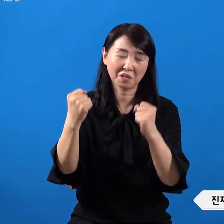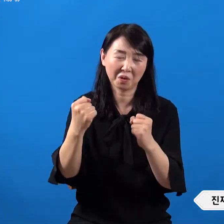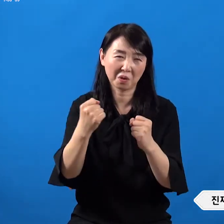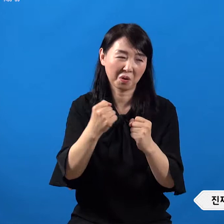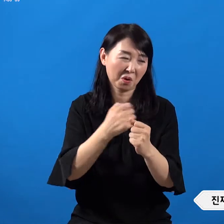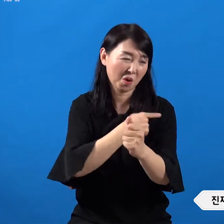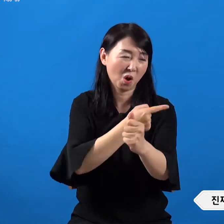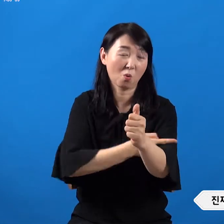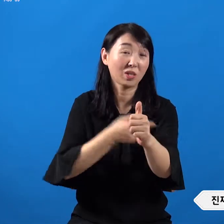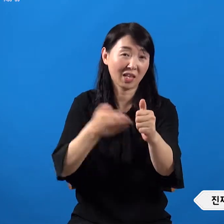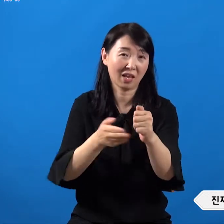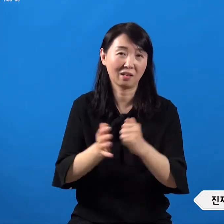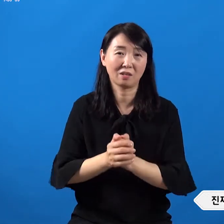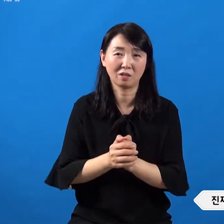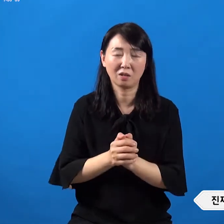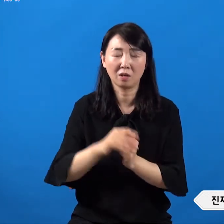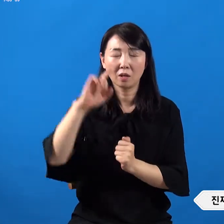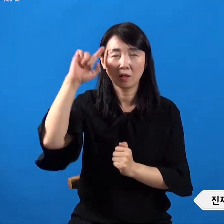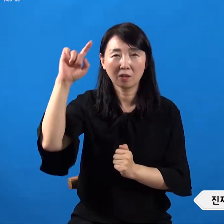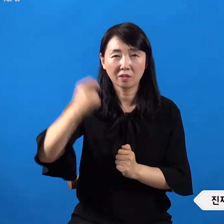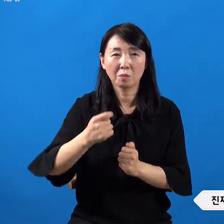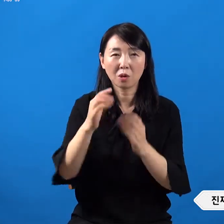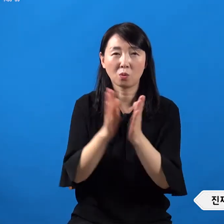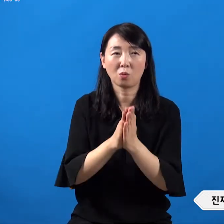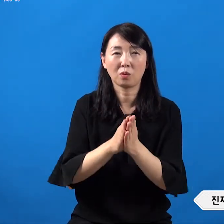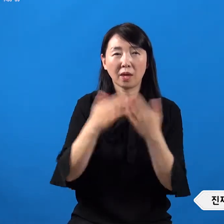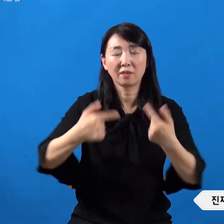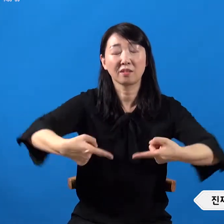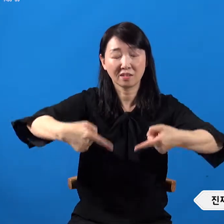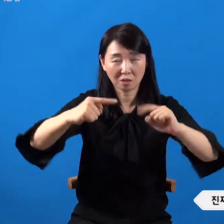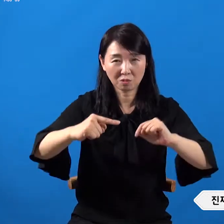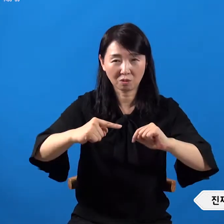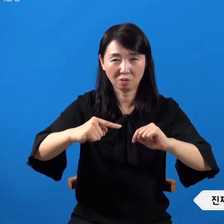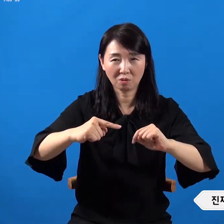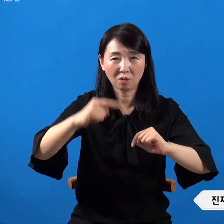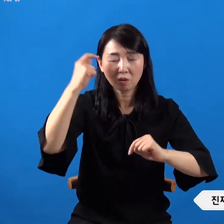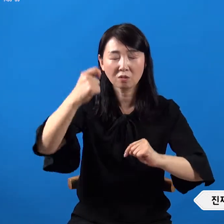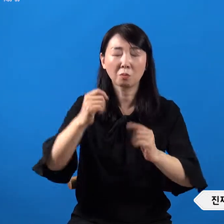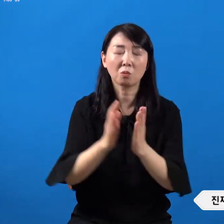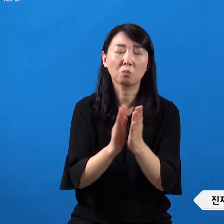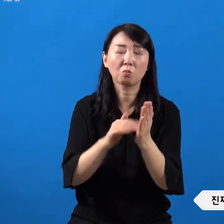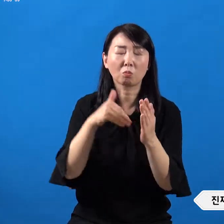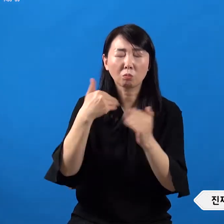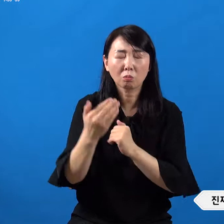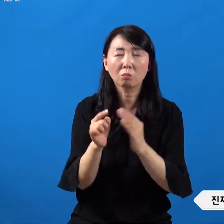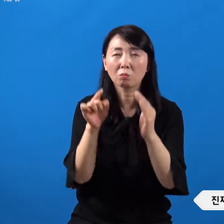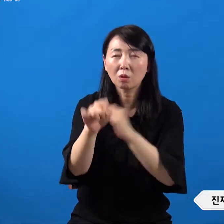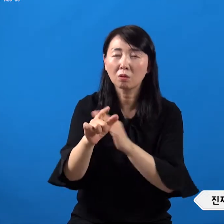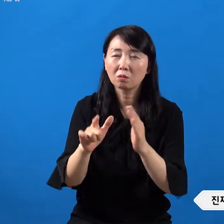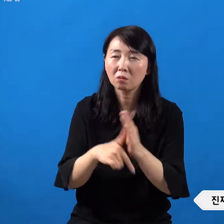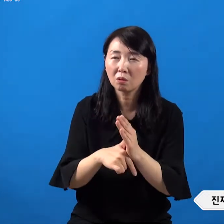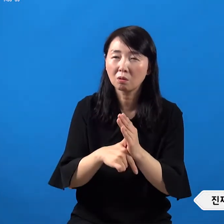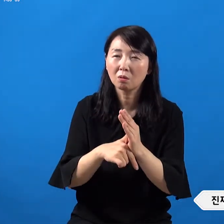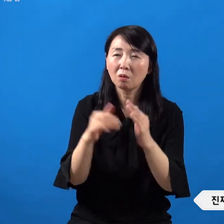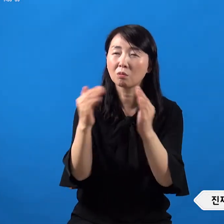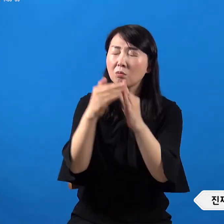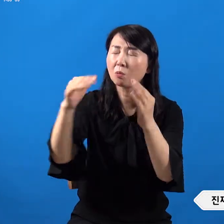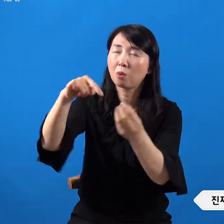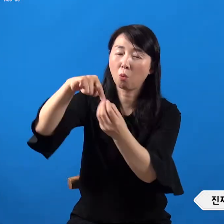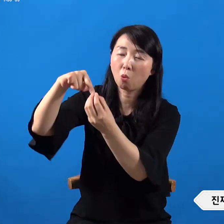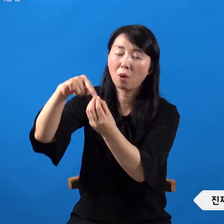새벽 기도에 늘 참석하시는데 새벽 기도 끝나고 나오는 길에 교회 옆에 있는 집에 호박을